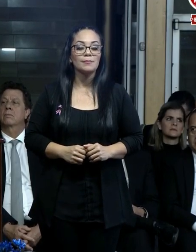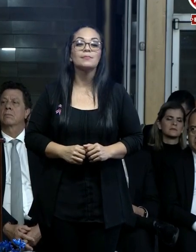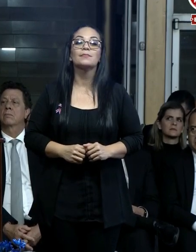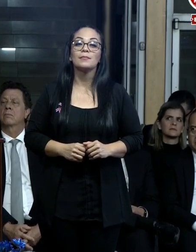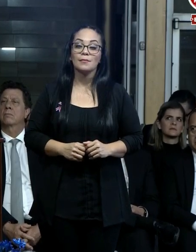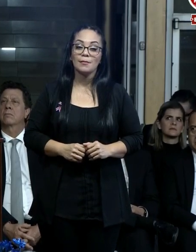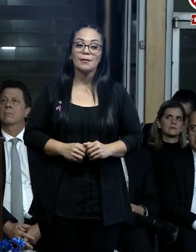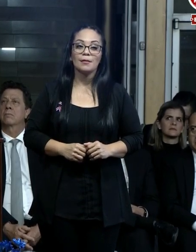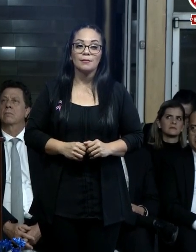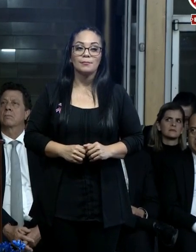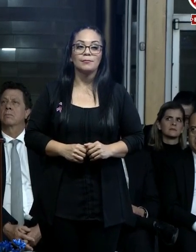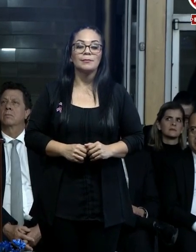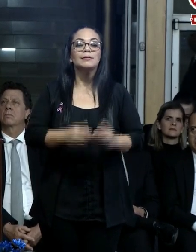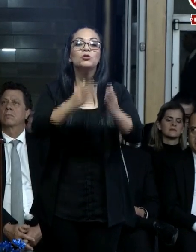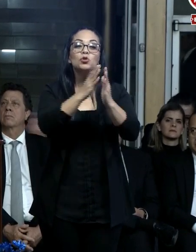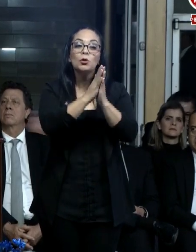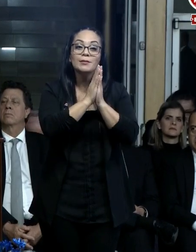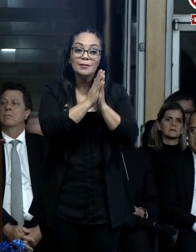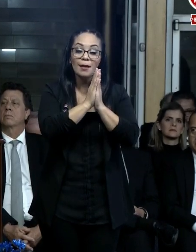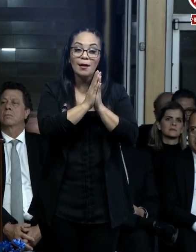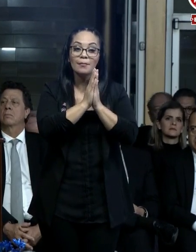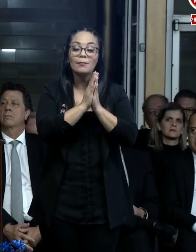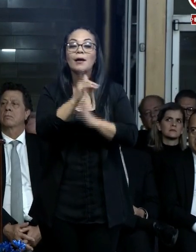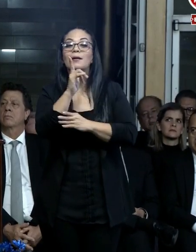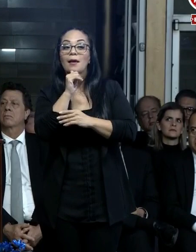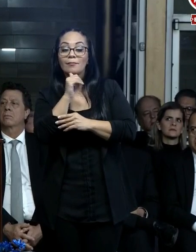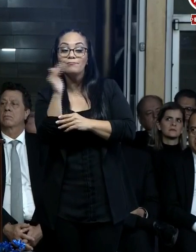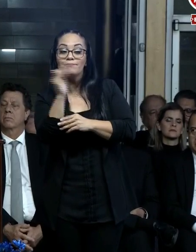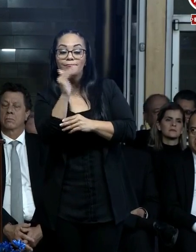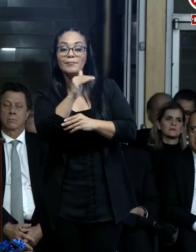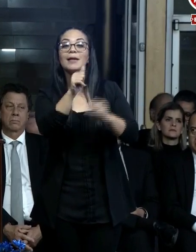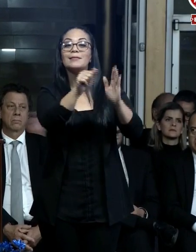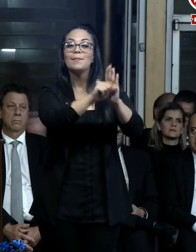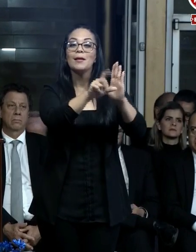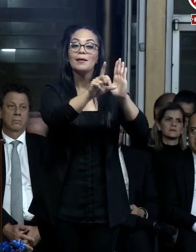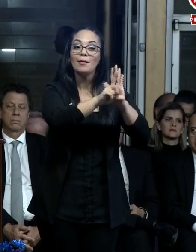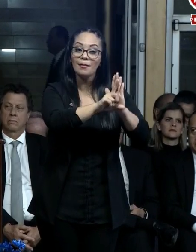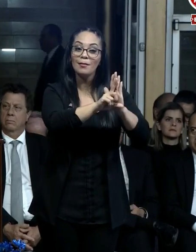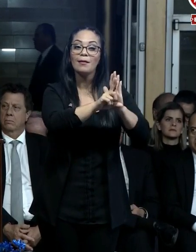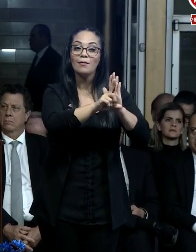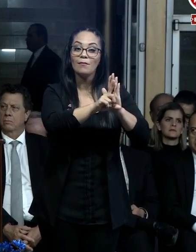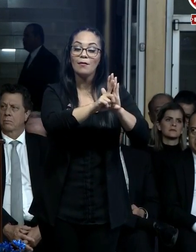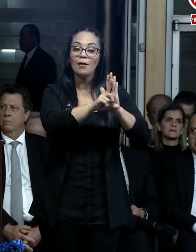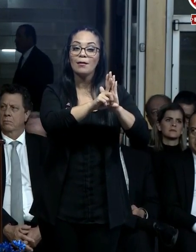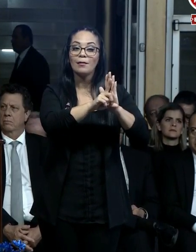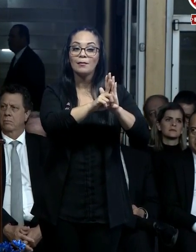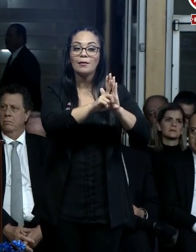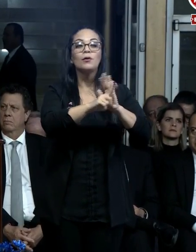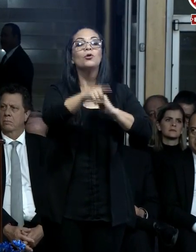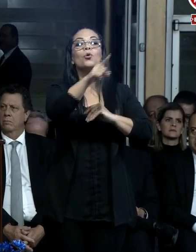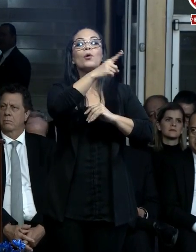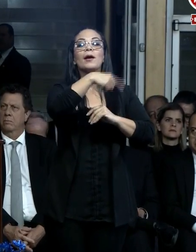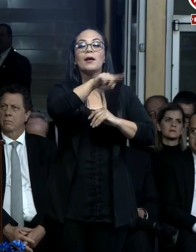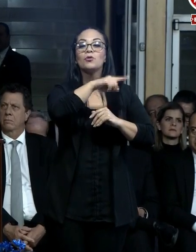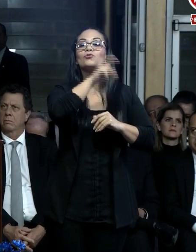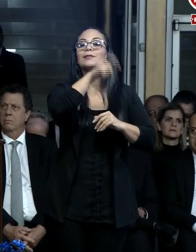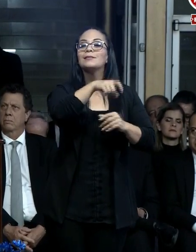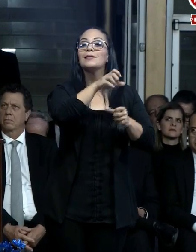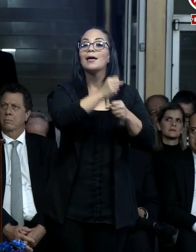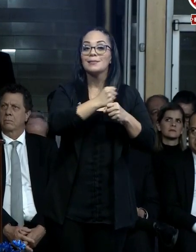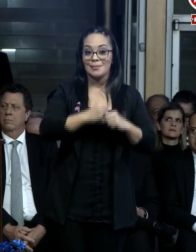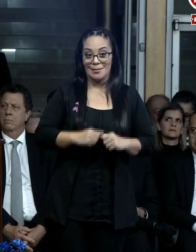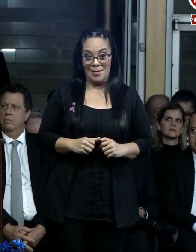invocar, solicitar al Poder Legislativo lo que ellos necesitan